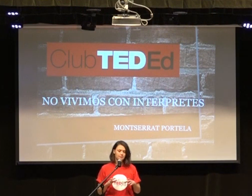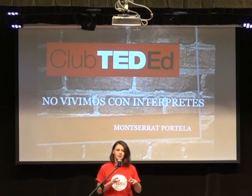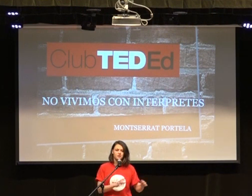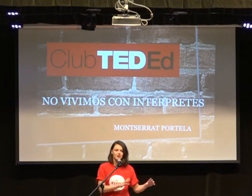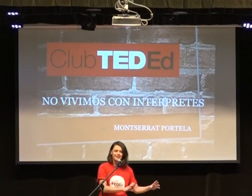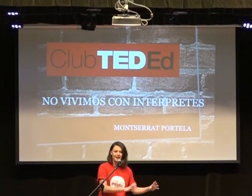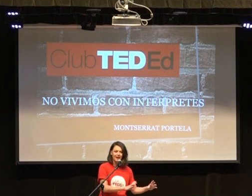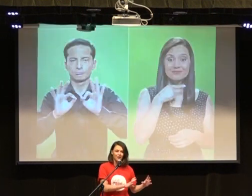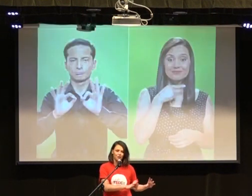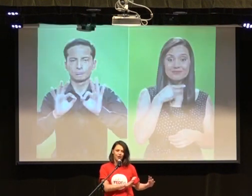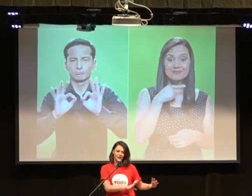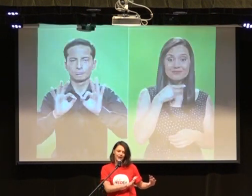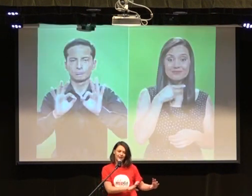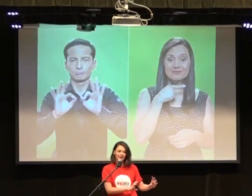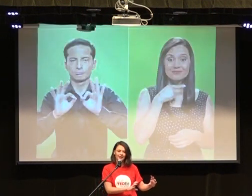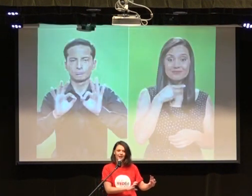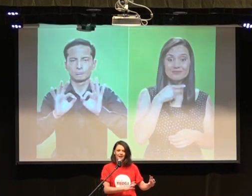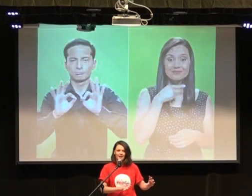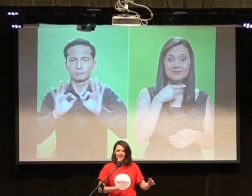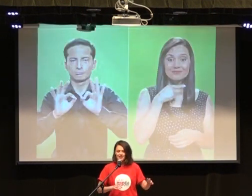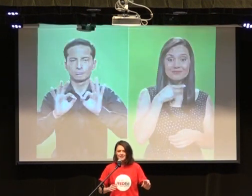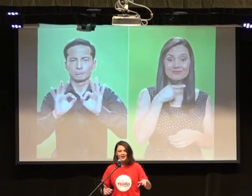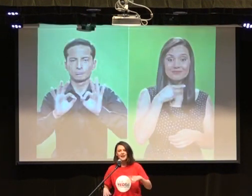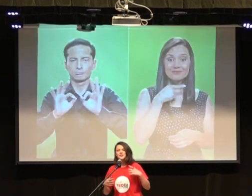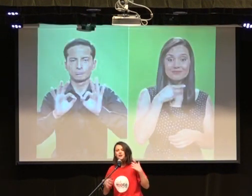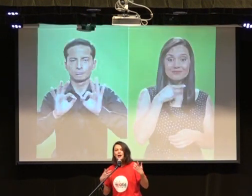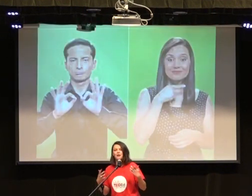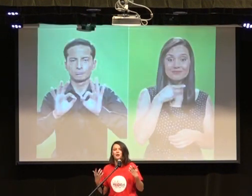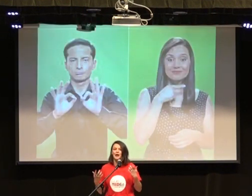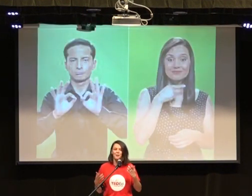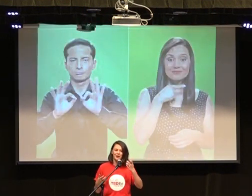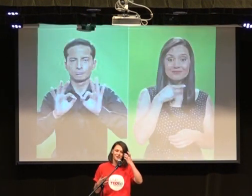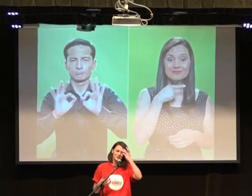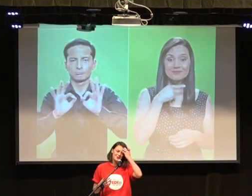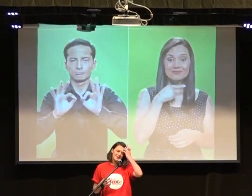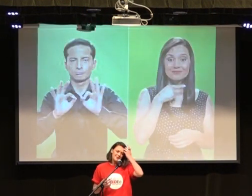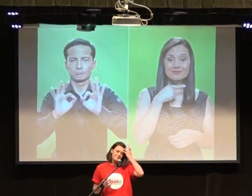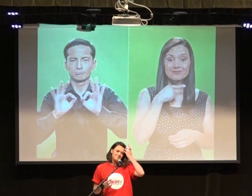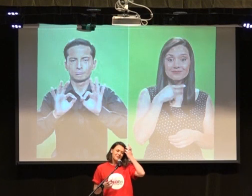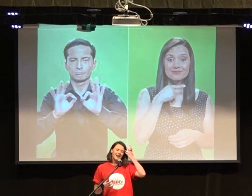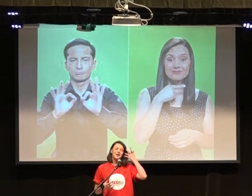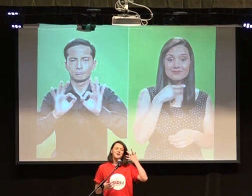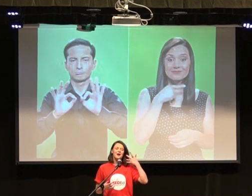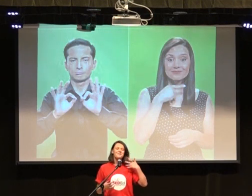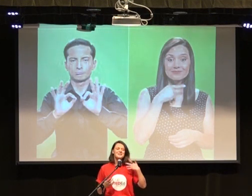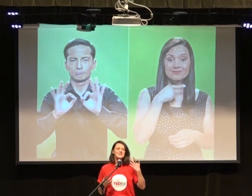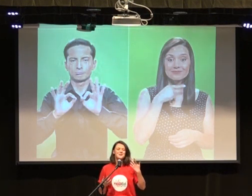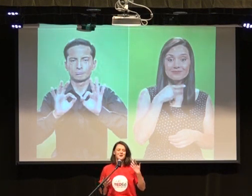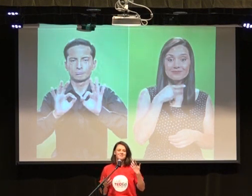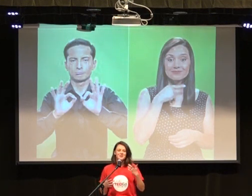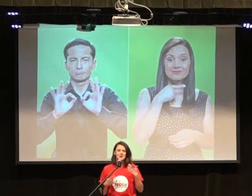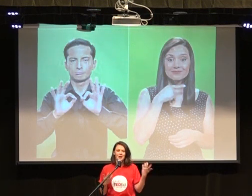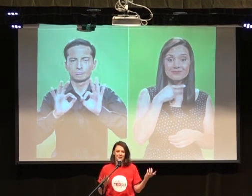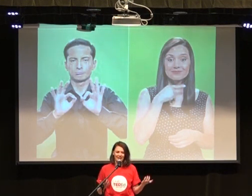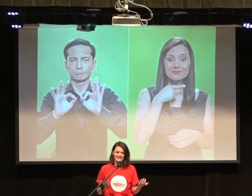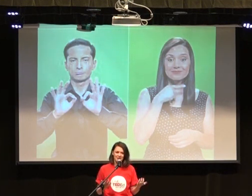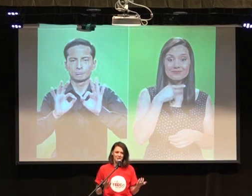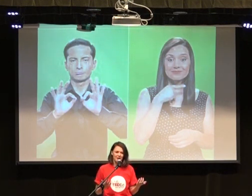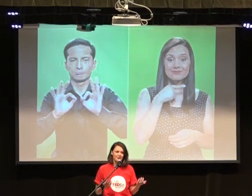personita al costado de la esquina que hacía gestos raros con las manos. Al principio no sabía para qué servían.